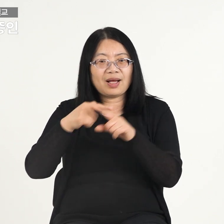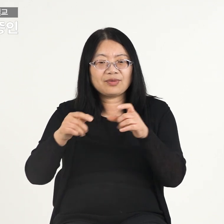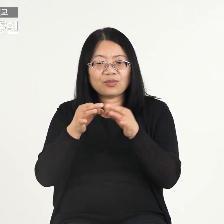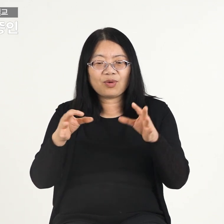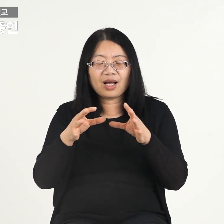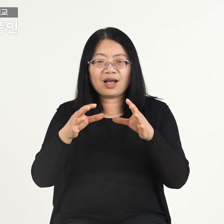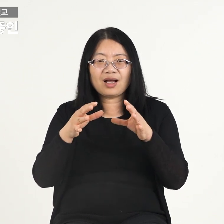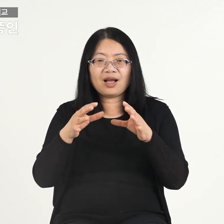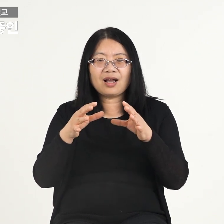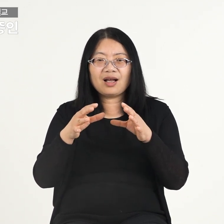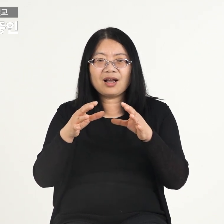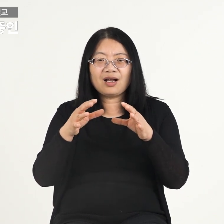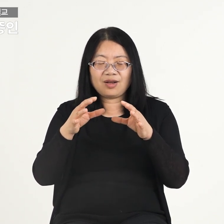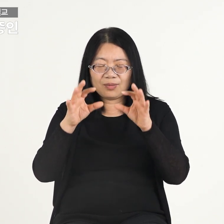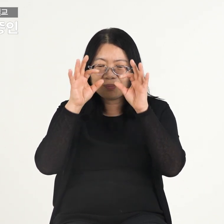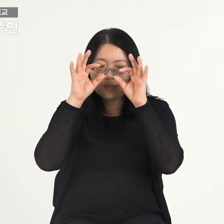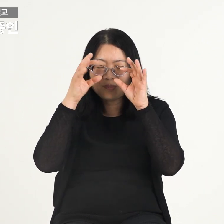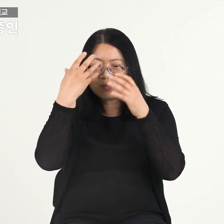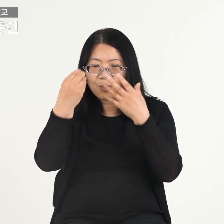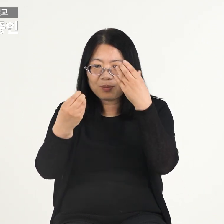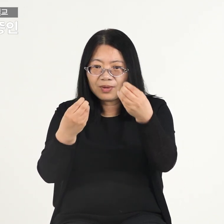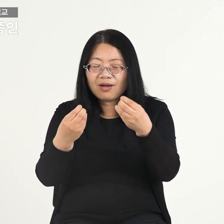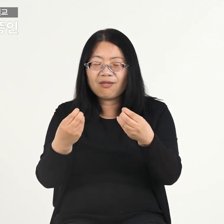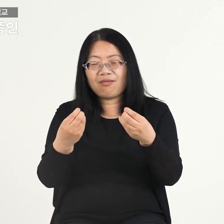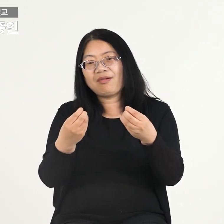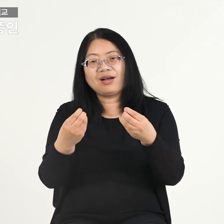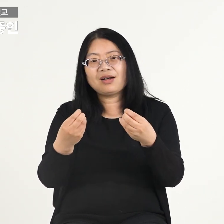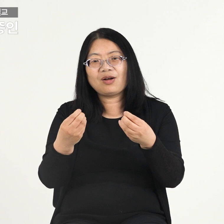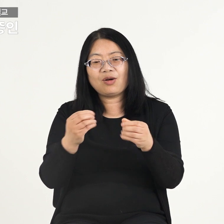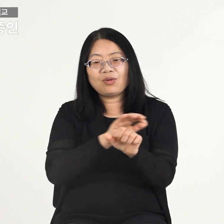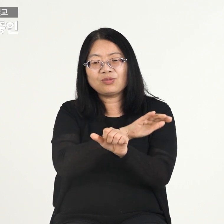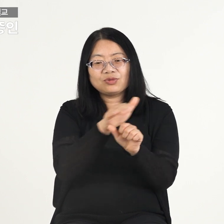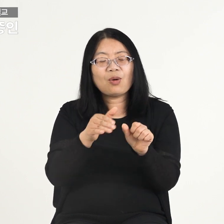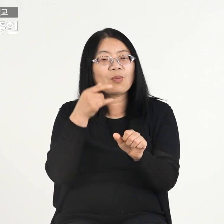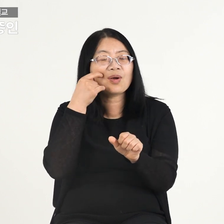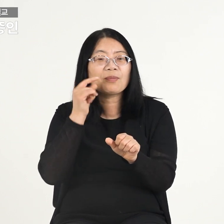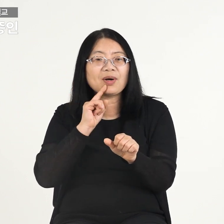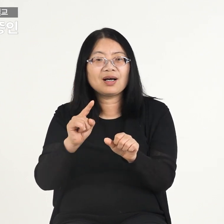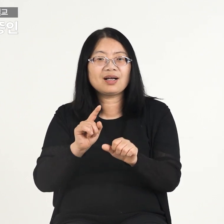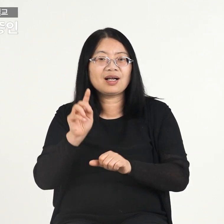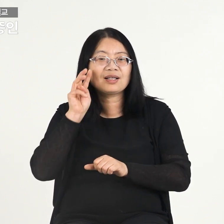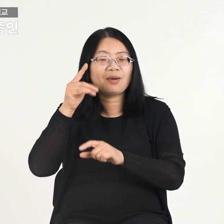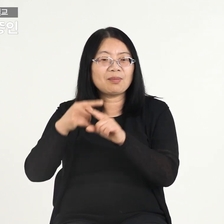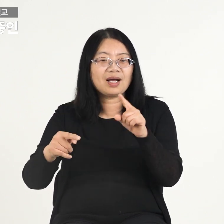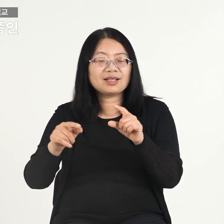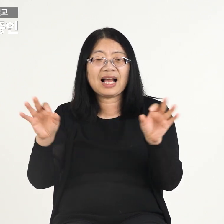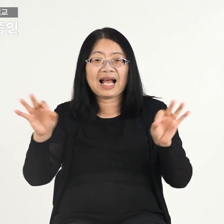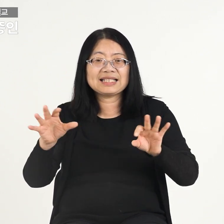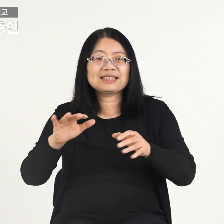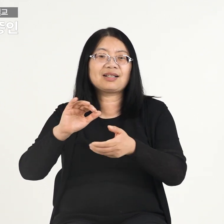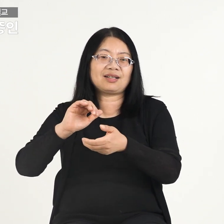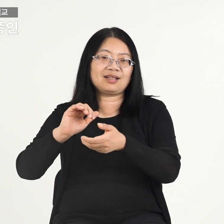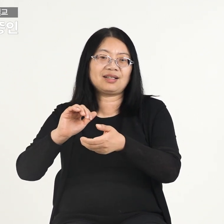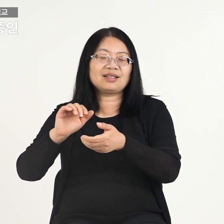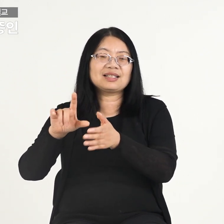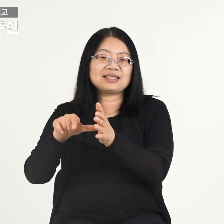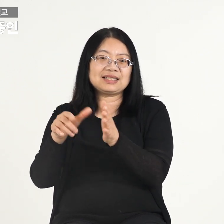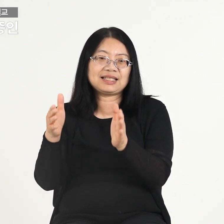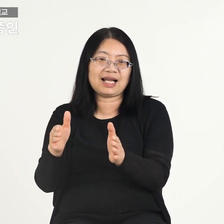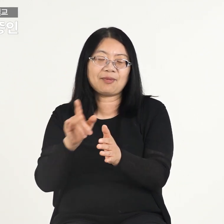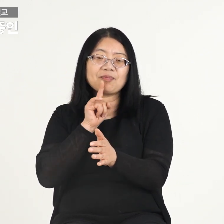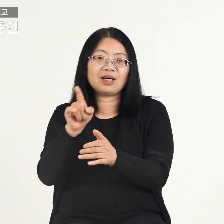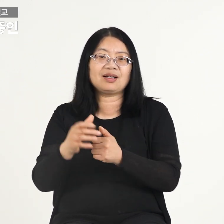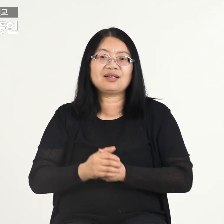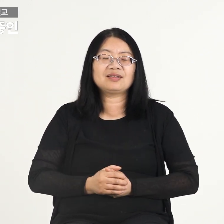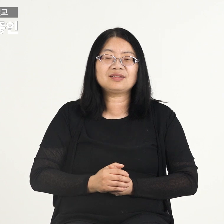장사하지 못하게 하리로다. 여기 사흘 반이라는 말은 한시적인 기간을 얘기하는 겁니다. 자,